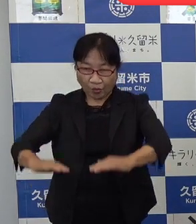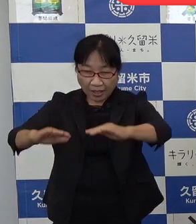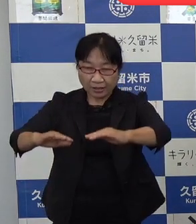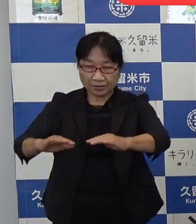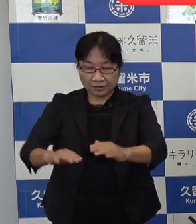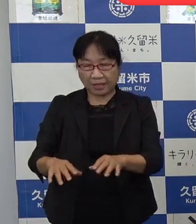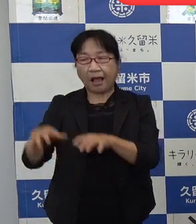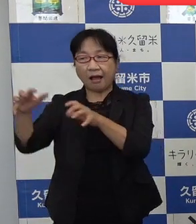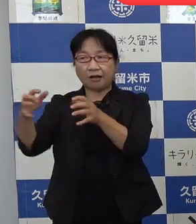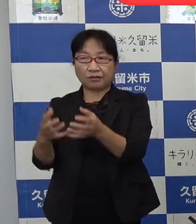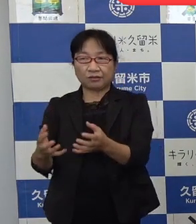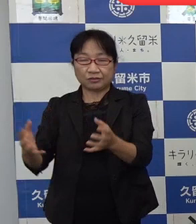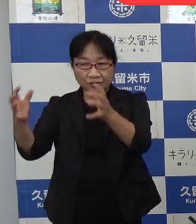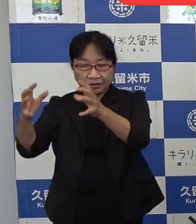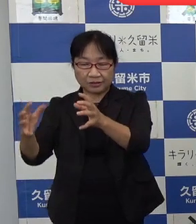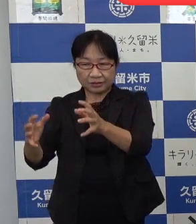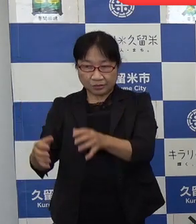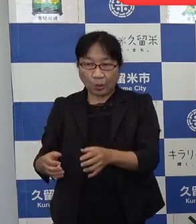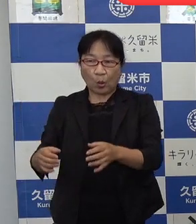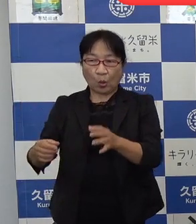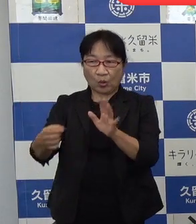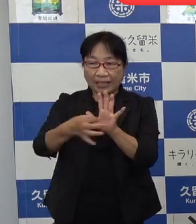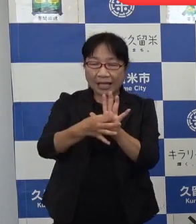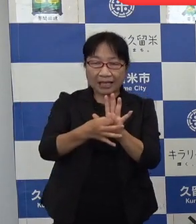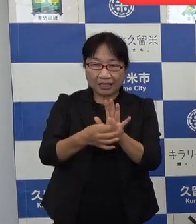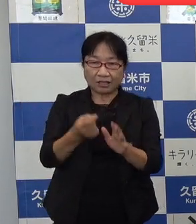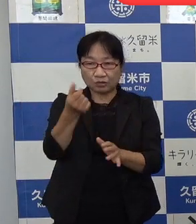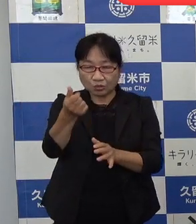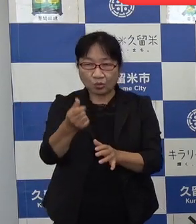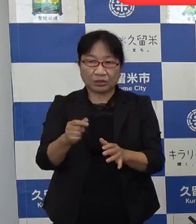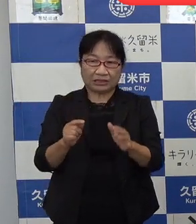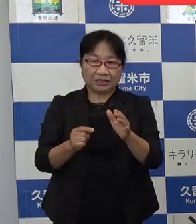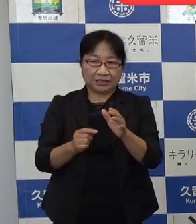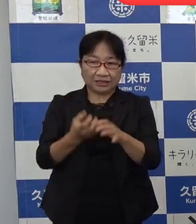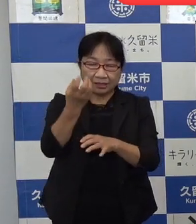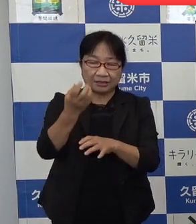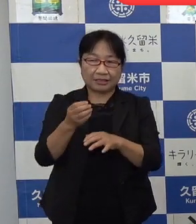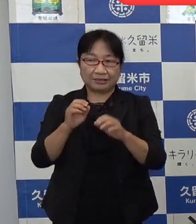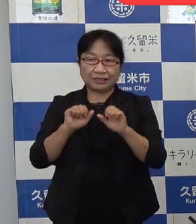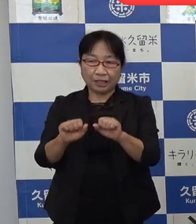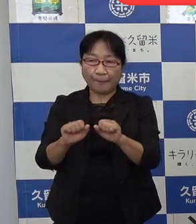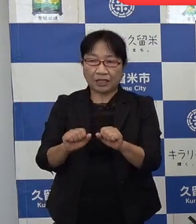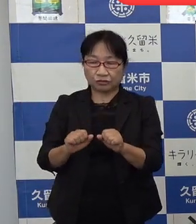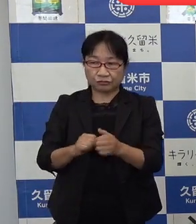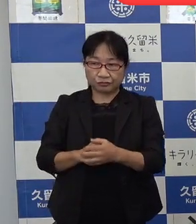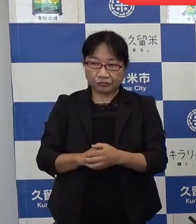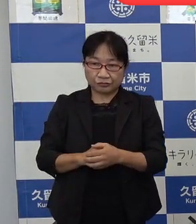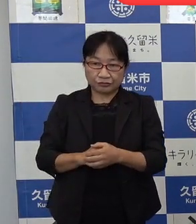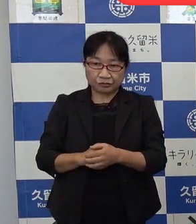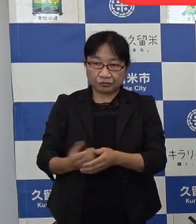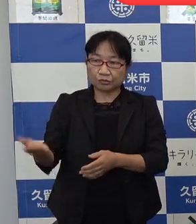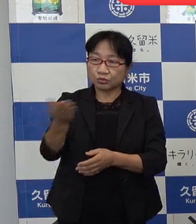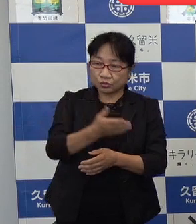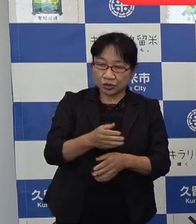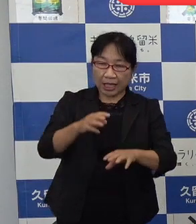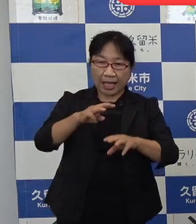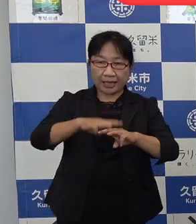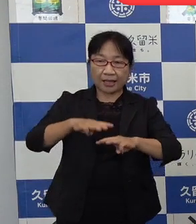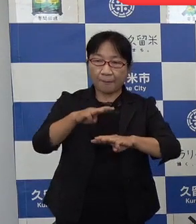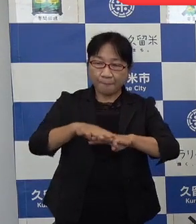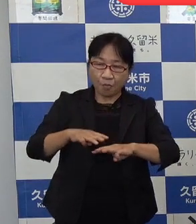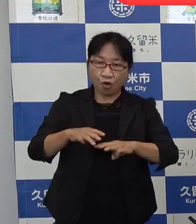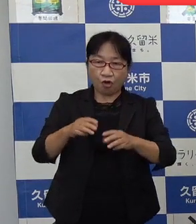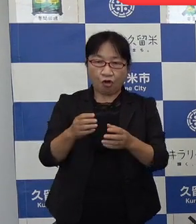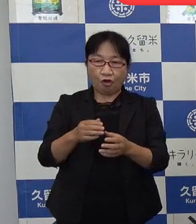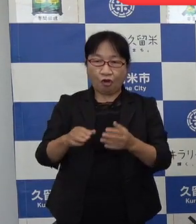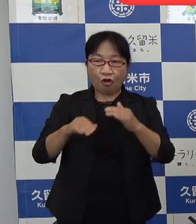害が若干生じてはおりますので、ご報告いたしたいと思います。続いて田んぼダムの状況でも説